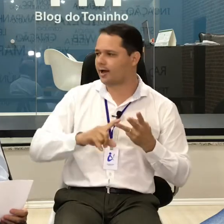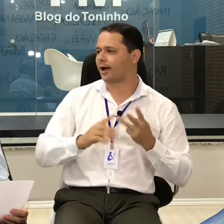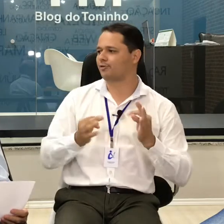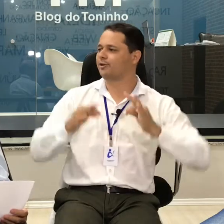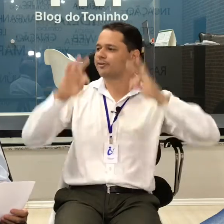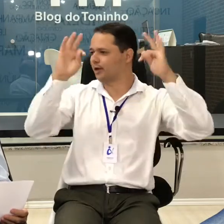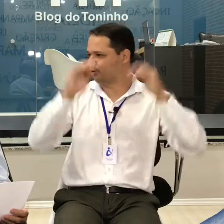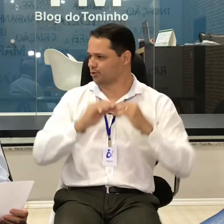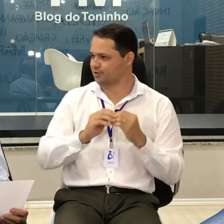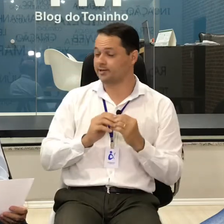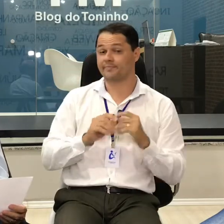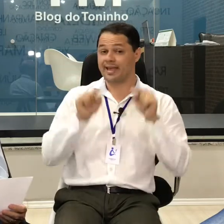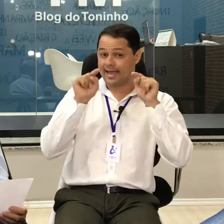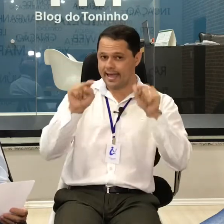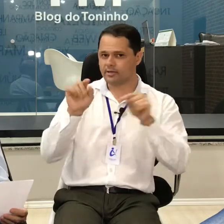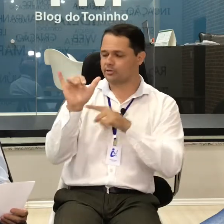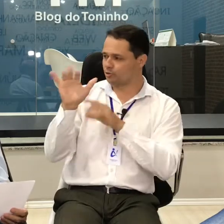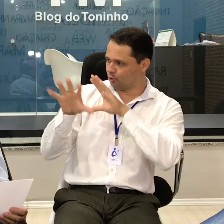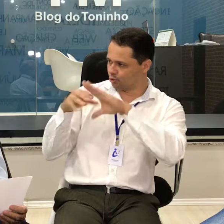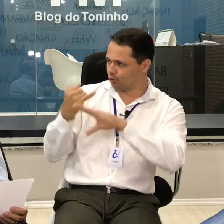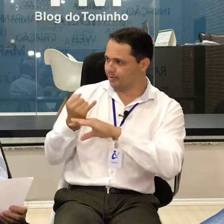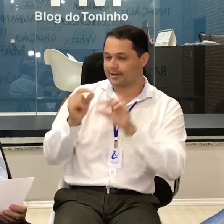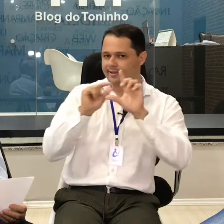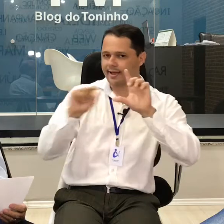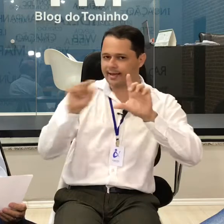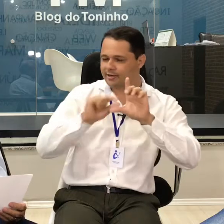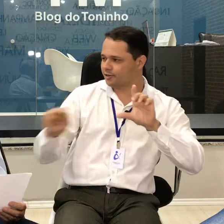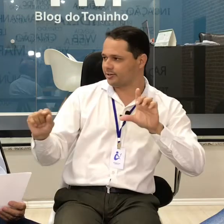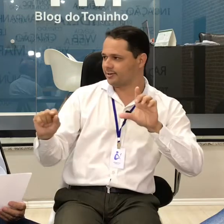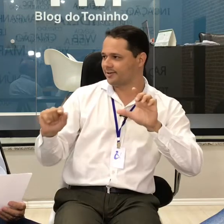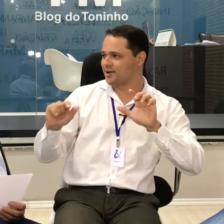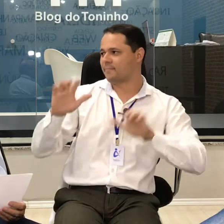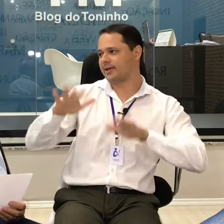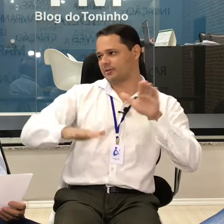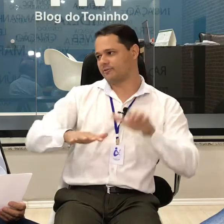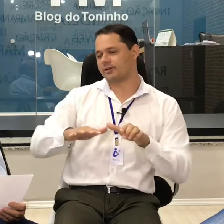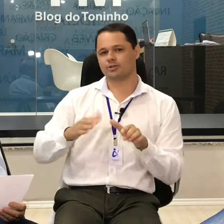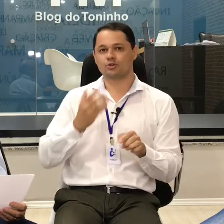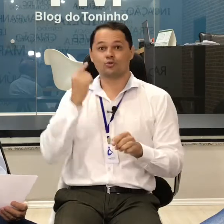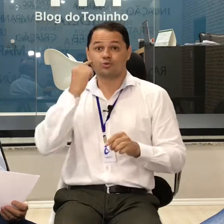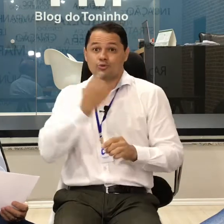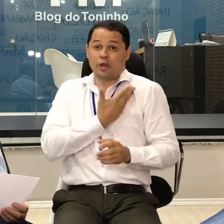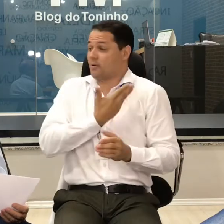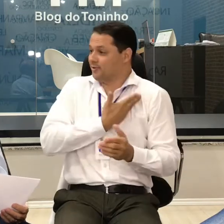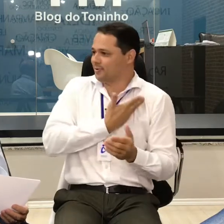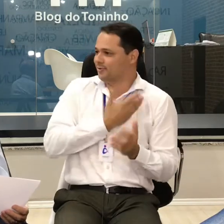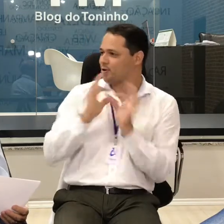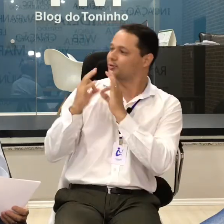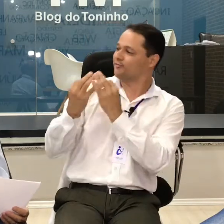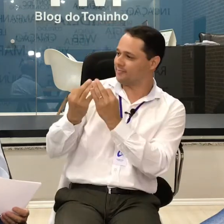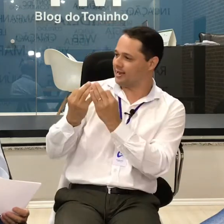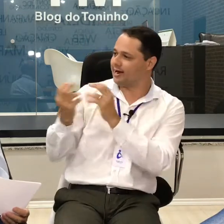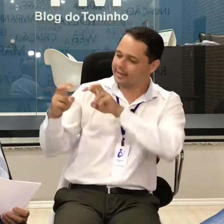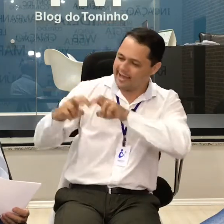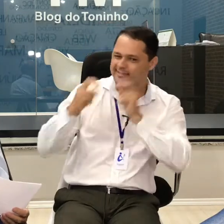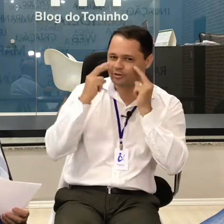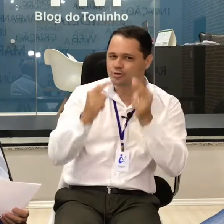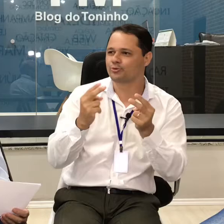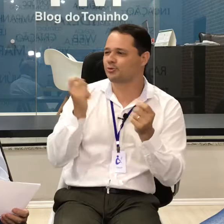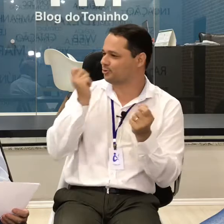curiosidade, tecnologia. Esses do YouTube tem até legenda, porque às vezes o surdo tem um amigo ou tem um familiar que quer assistir junto,